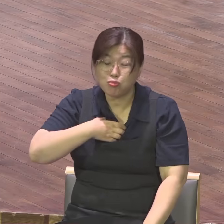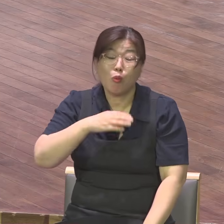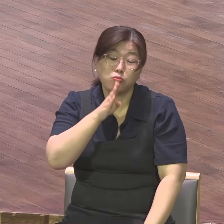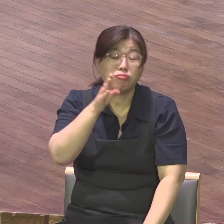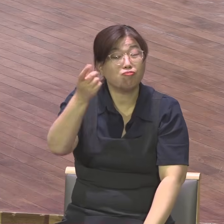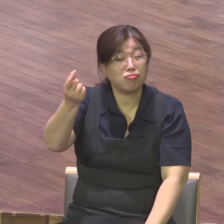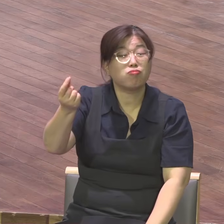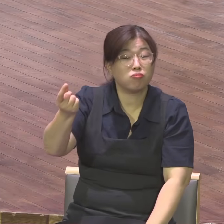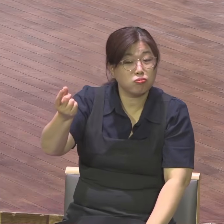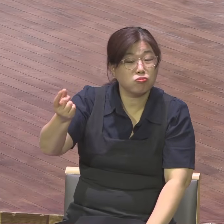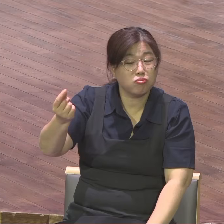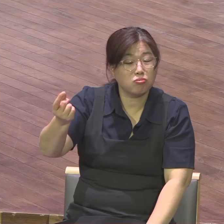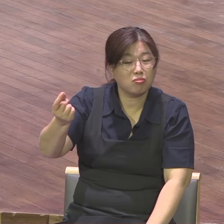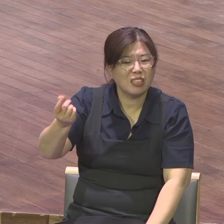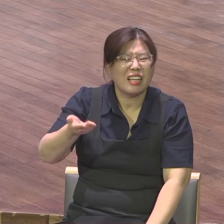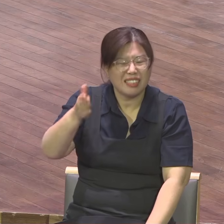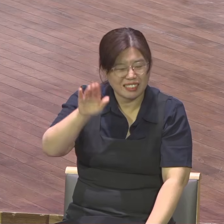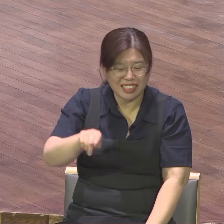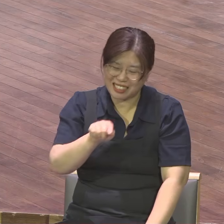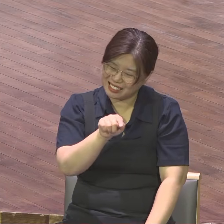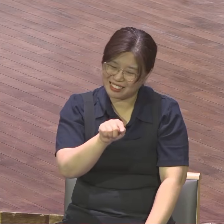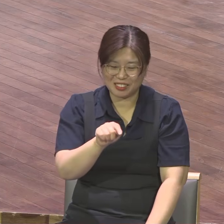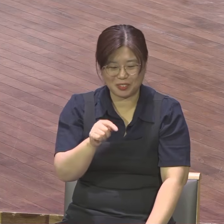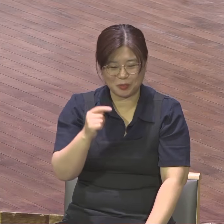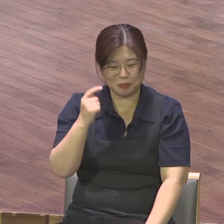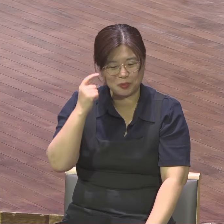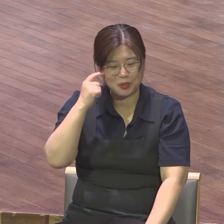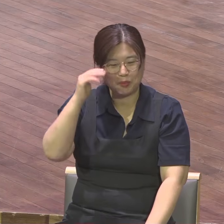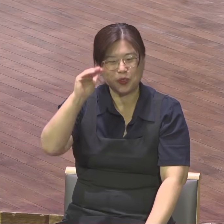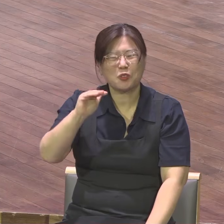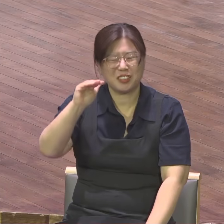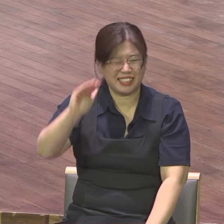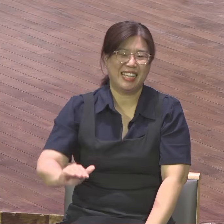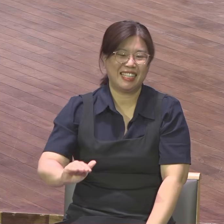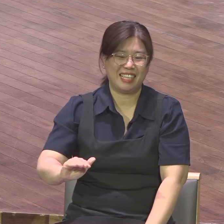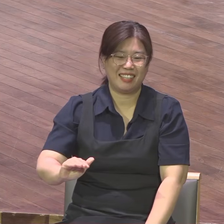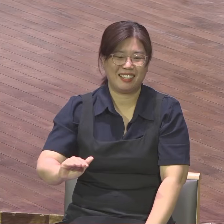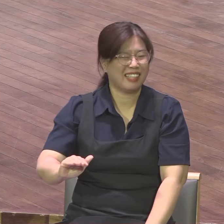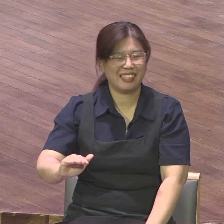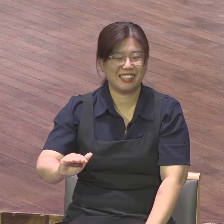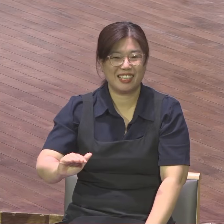사람들 그런 수준에서 넘어서서